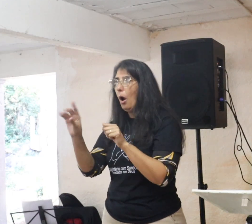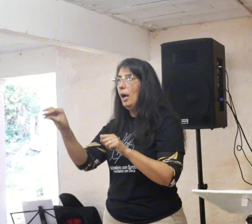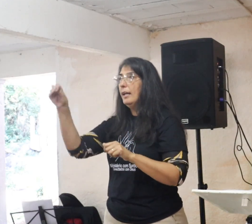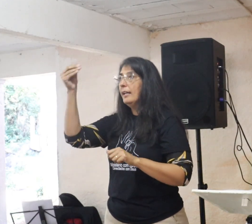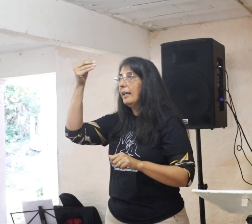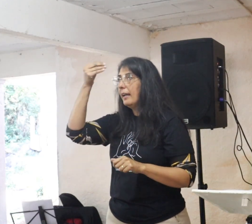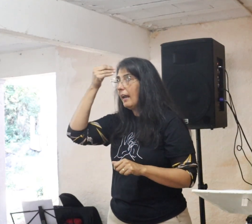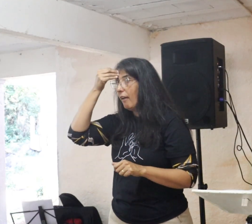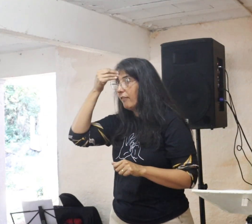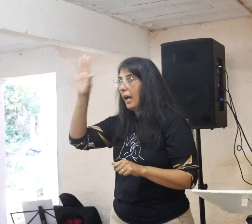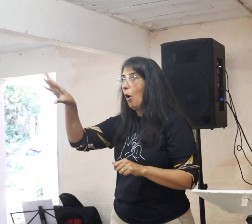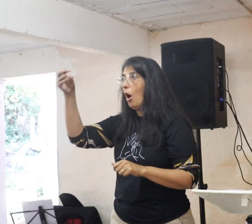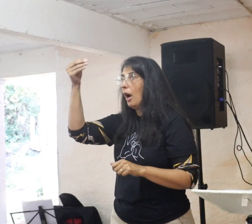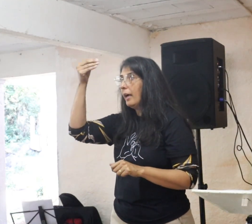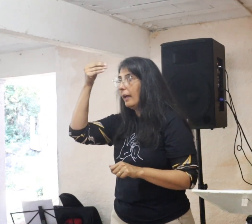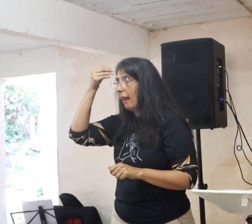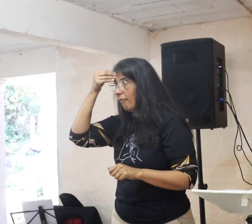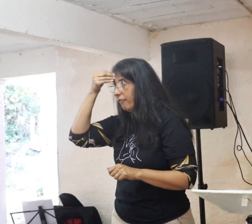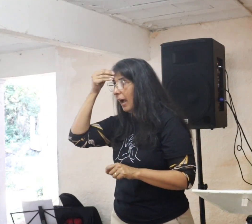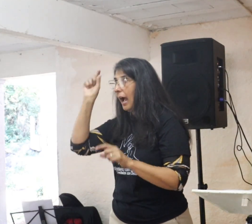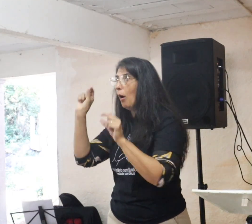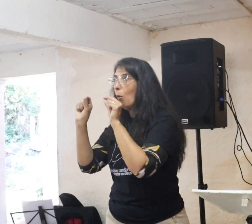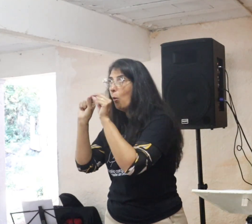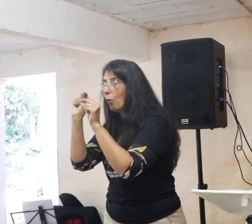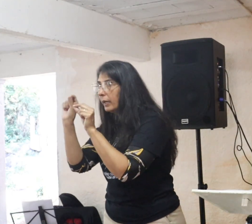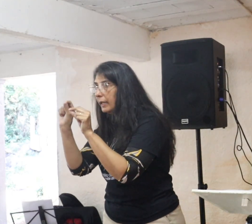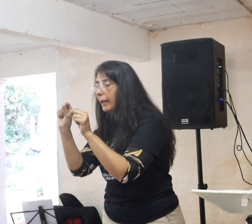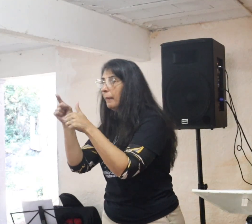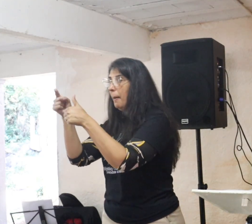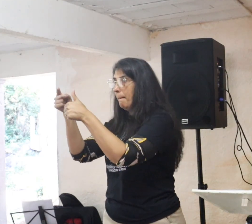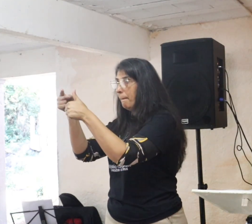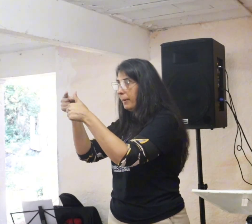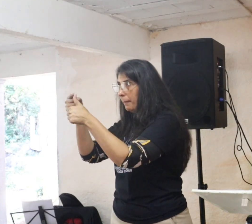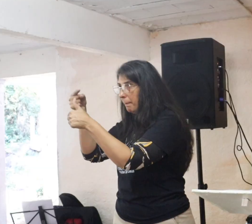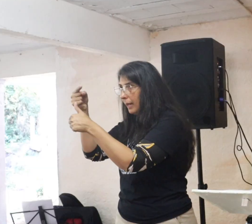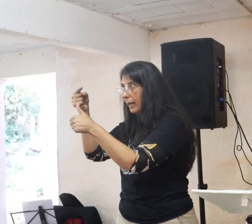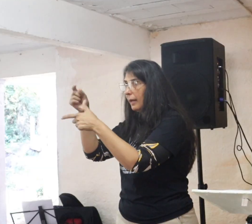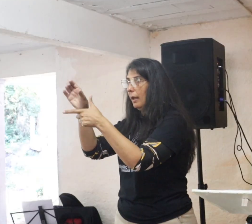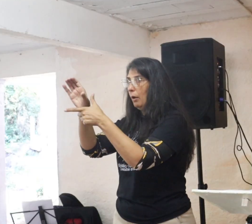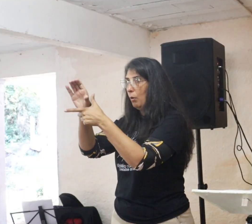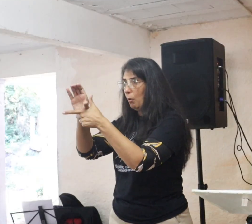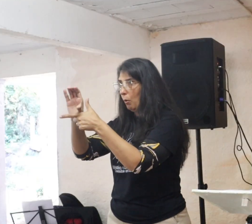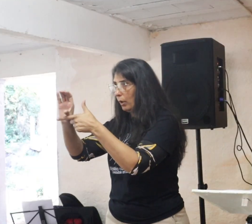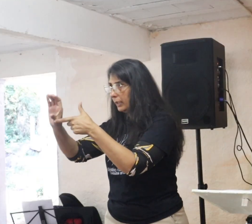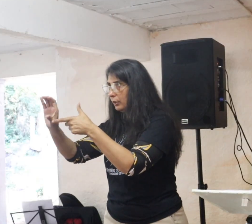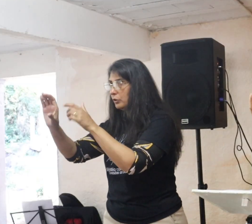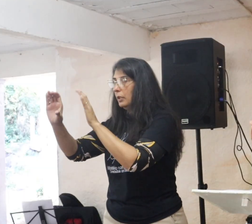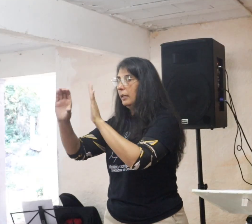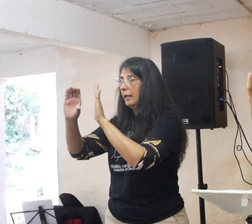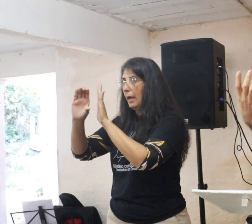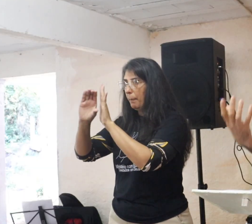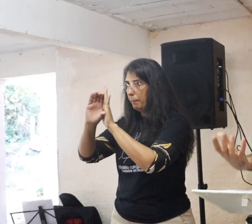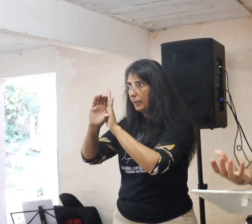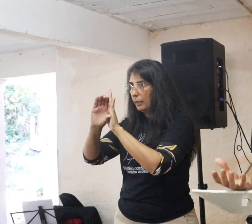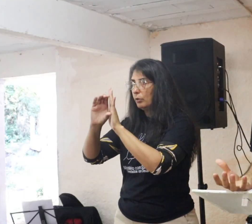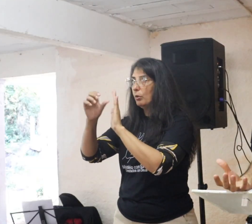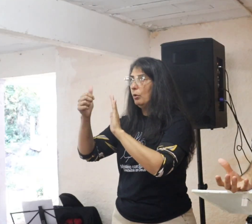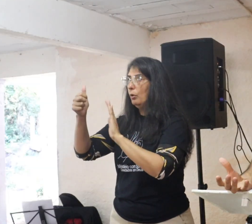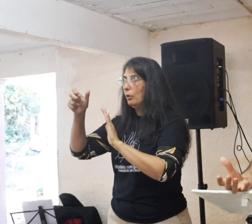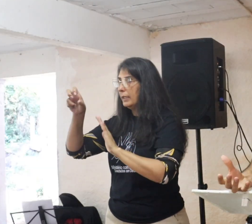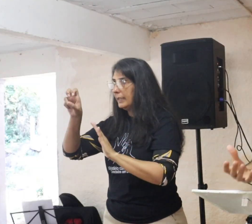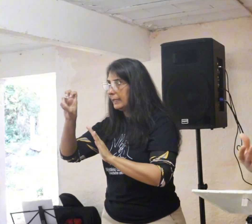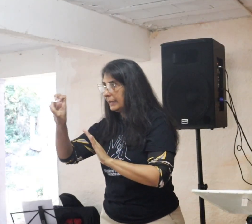15 fala da ressurreição, da nossa ressurreição. Da ressurreição dos salvos, dos crentes em Jesus